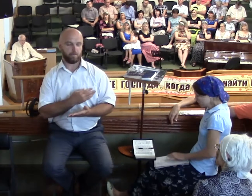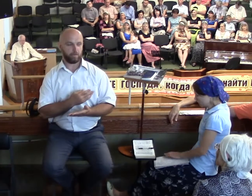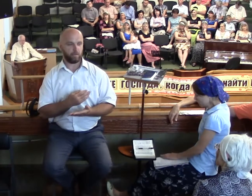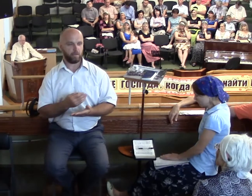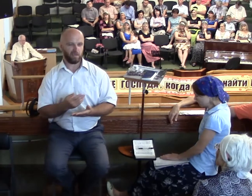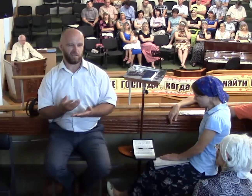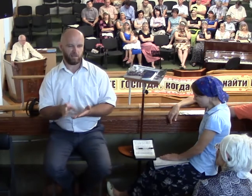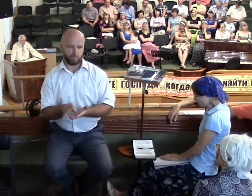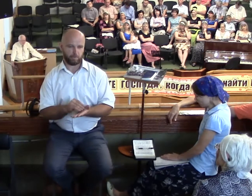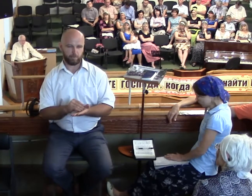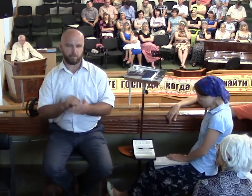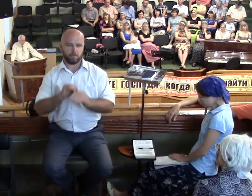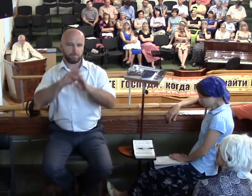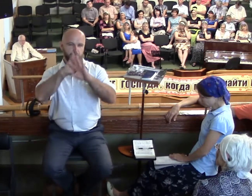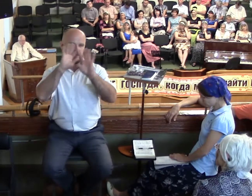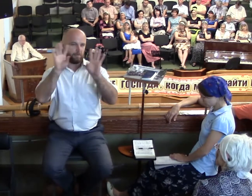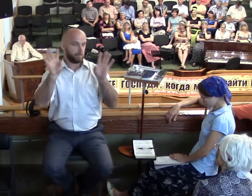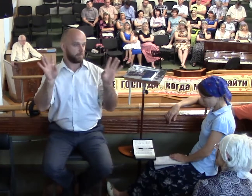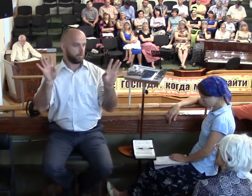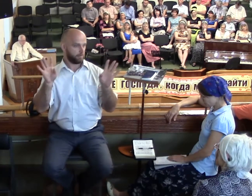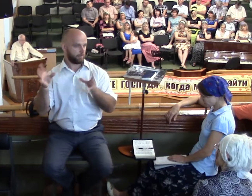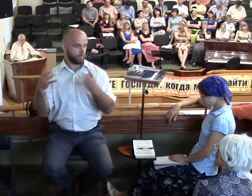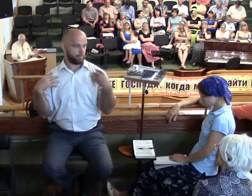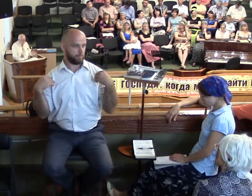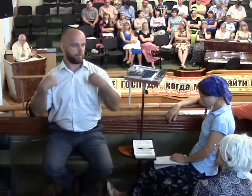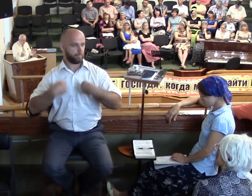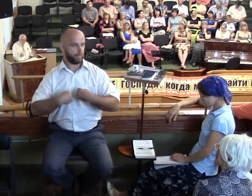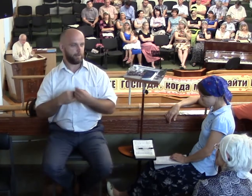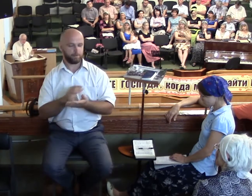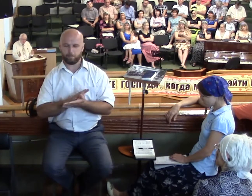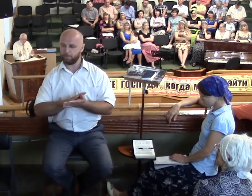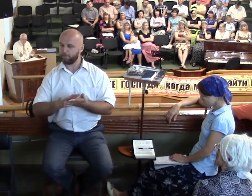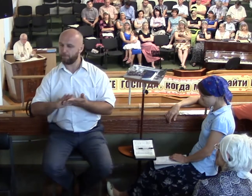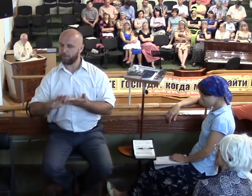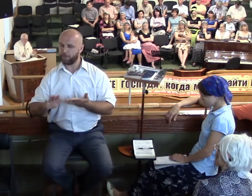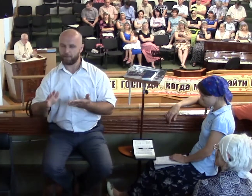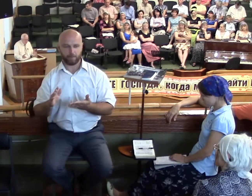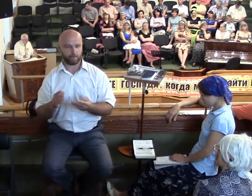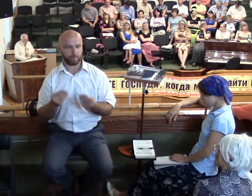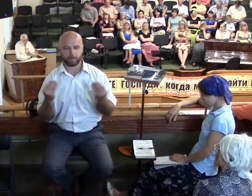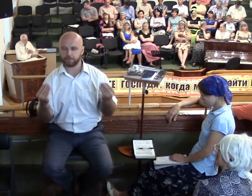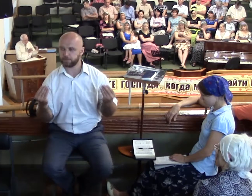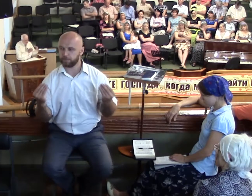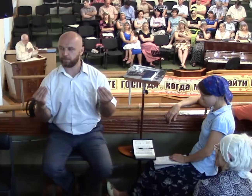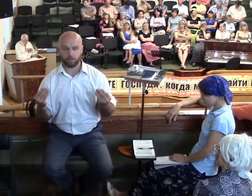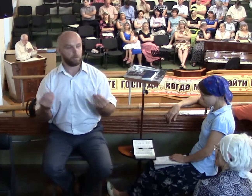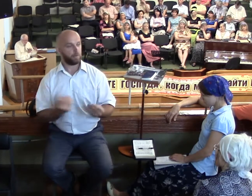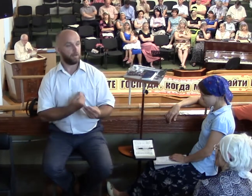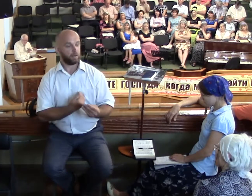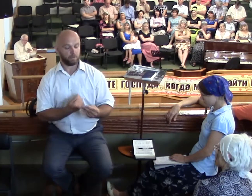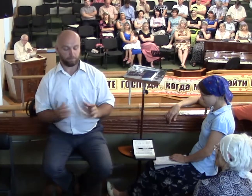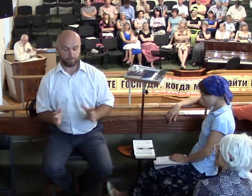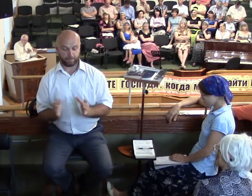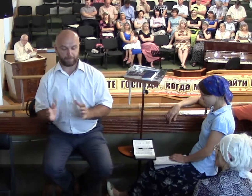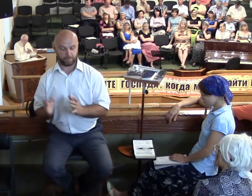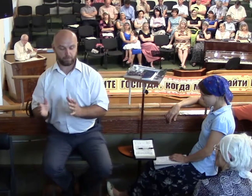лужу ищут, где бы вымазаться. Мы хотим сохранить чистым. Мы хотим сохранить,